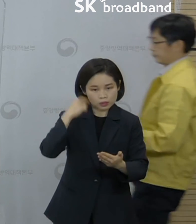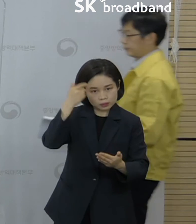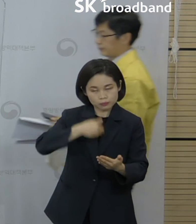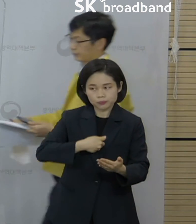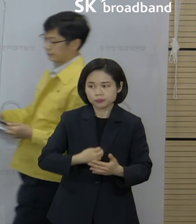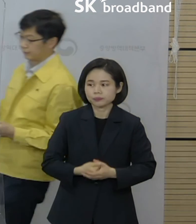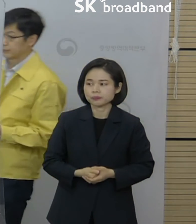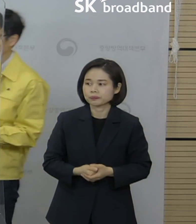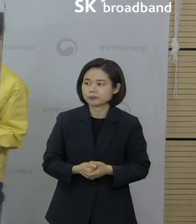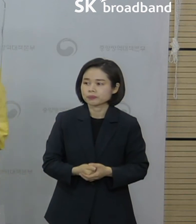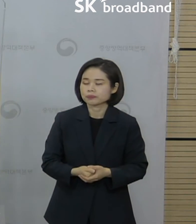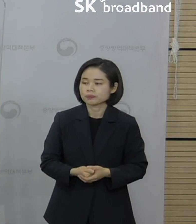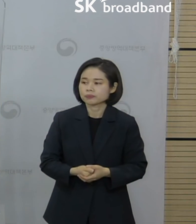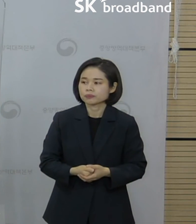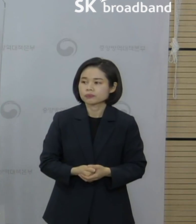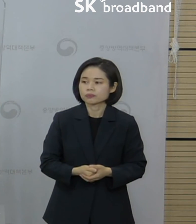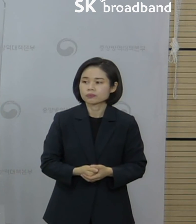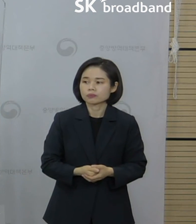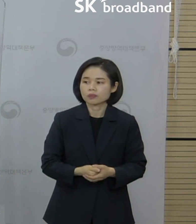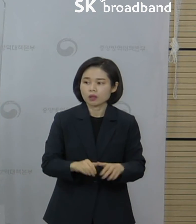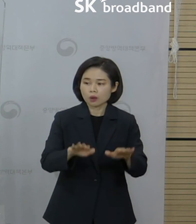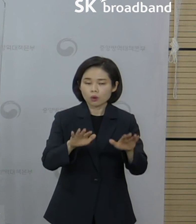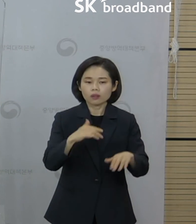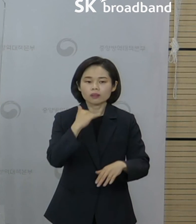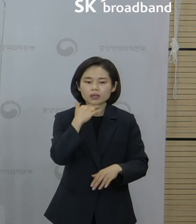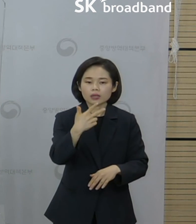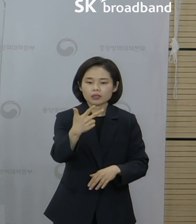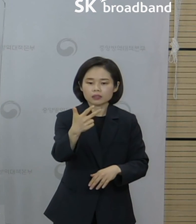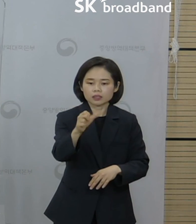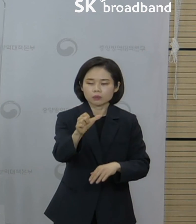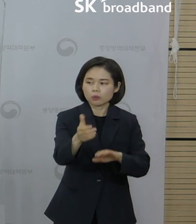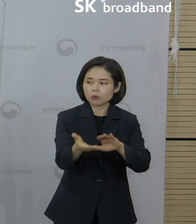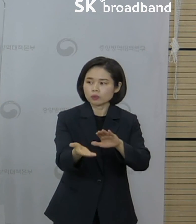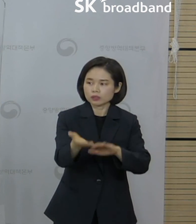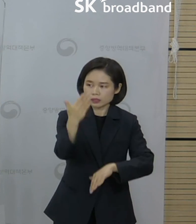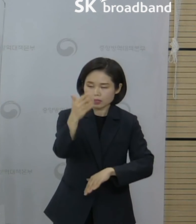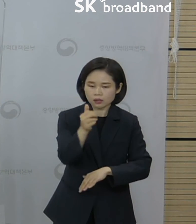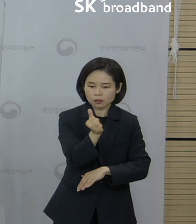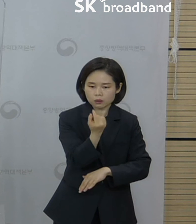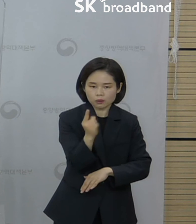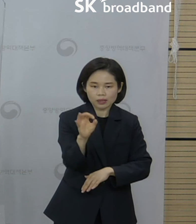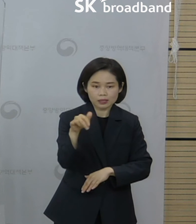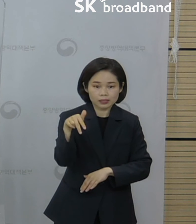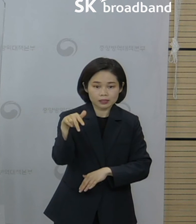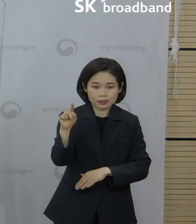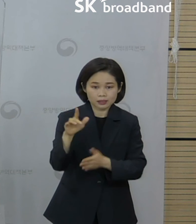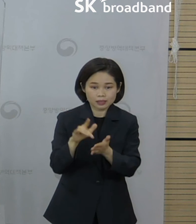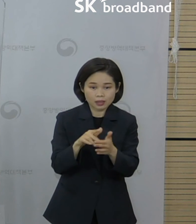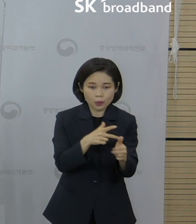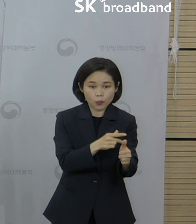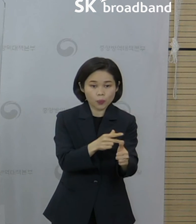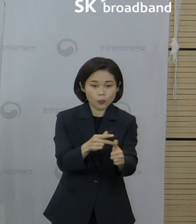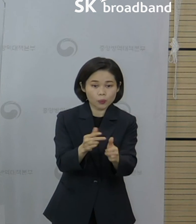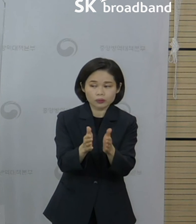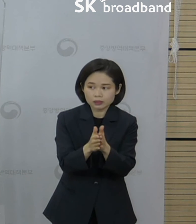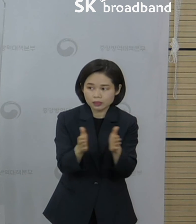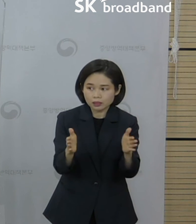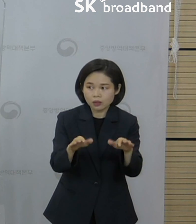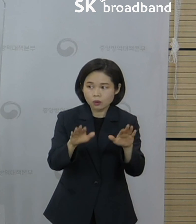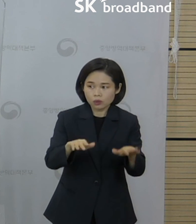질문 주셨습니다. 오늘 75세 이상 화이자 접종이 시작이 됐는데 오늘 하루